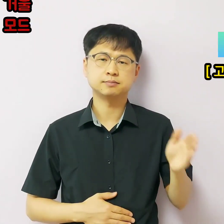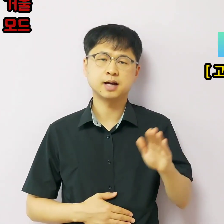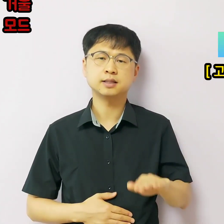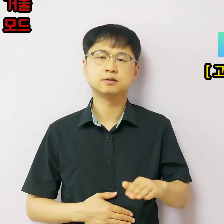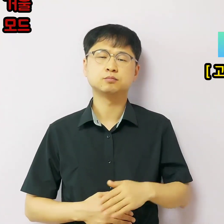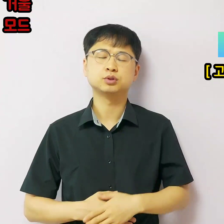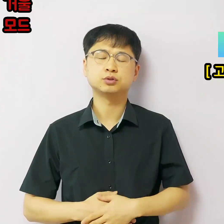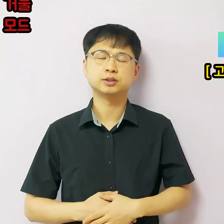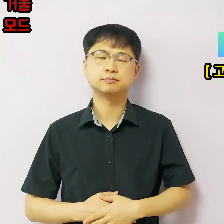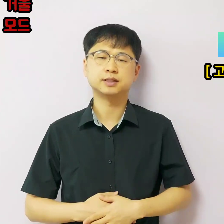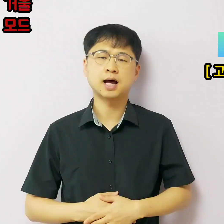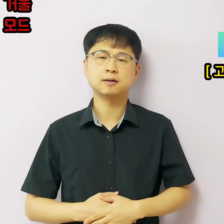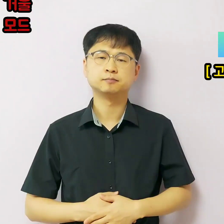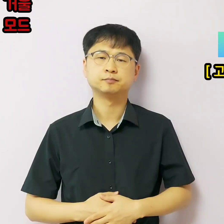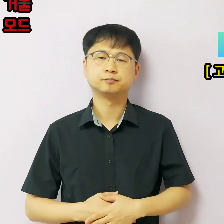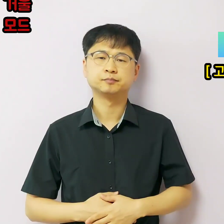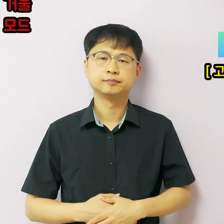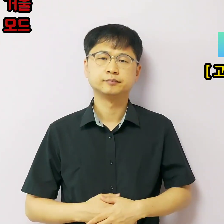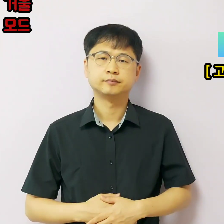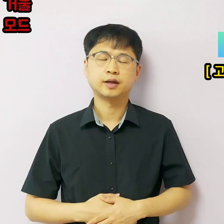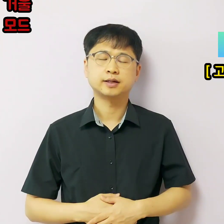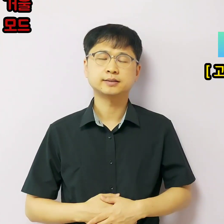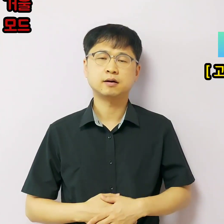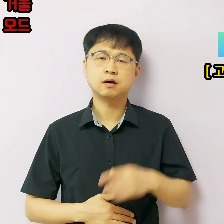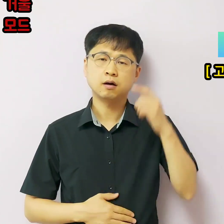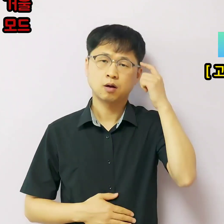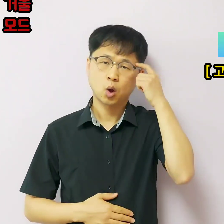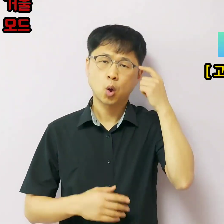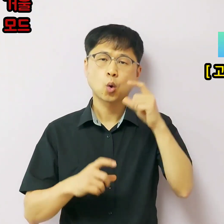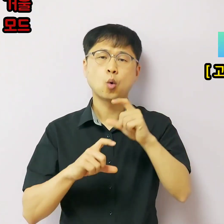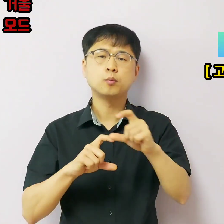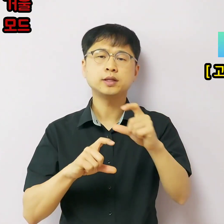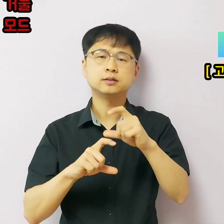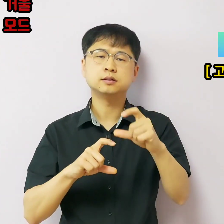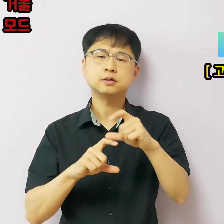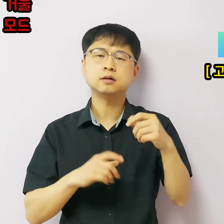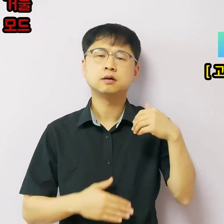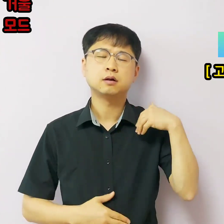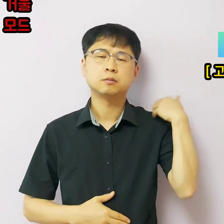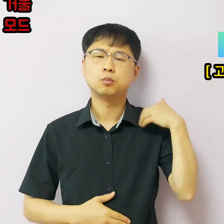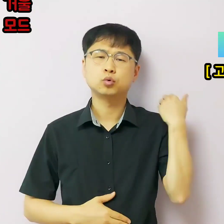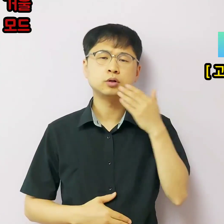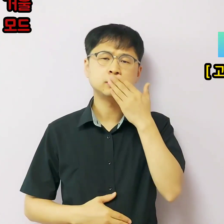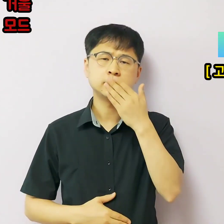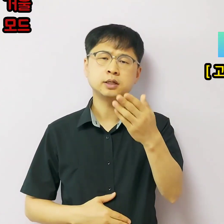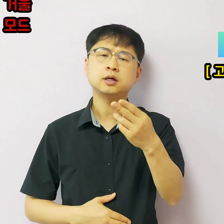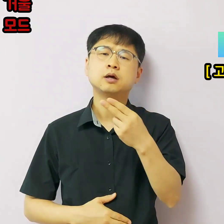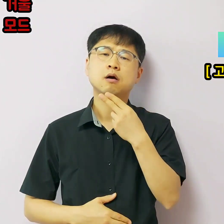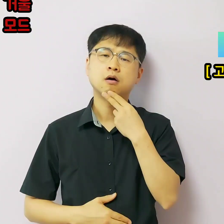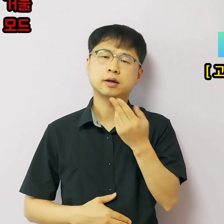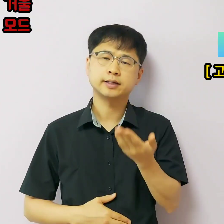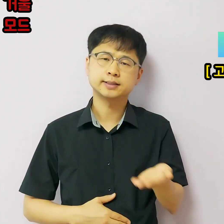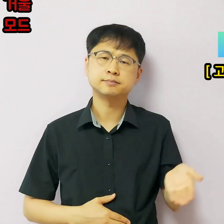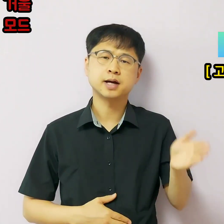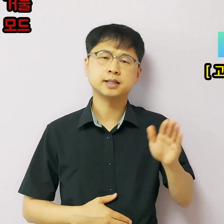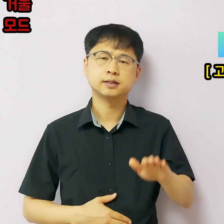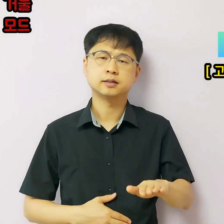하지만 붙여주었습니다. 네, 그래서 고민을 모를 리 없겠지만